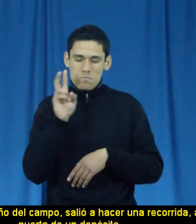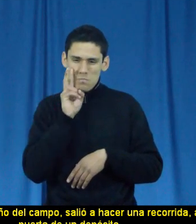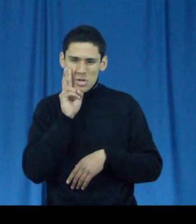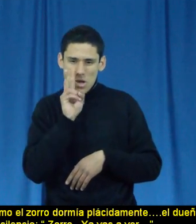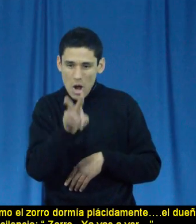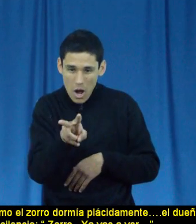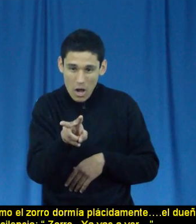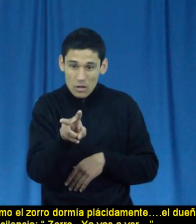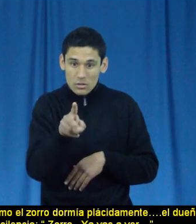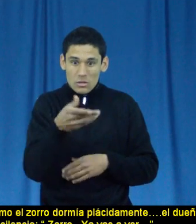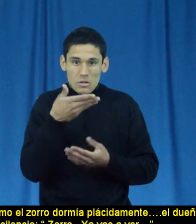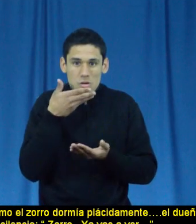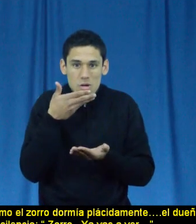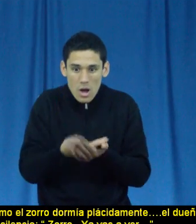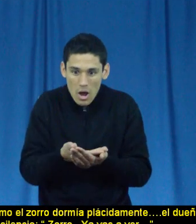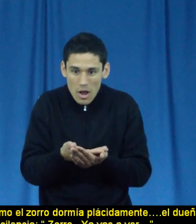Abrió la puerta de un depósito.